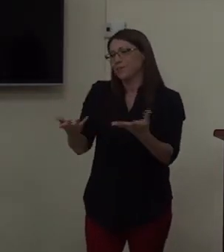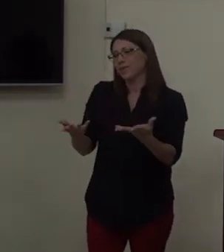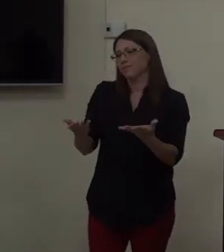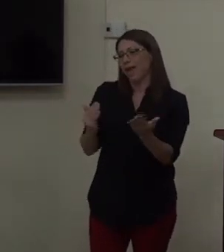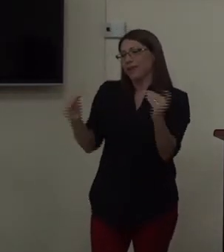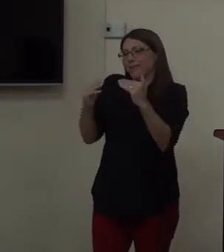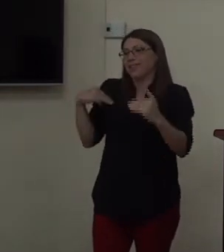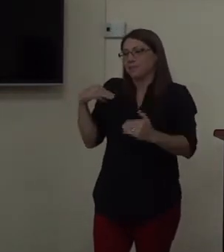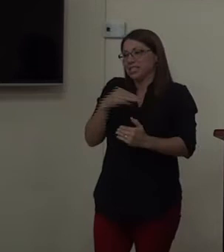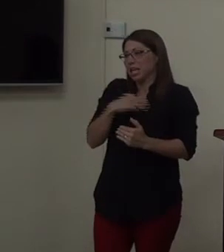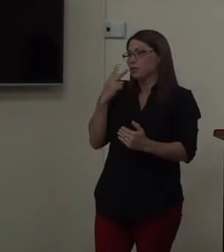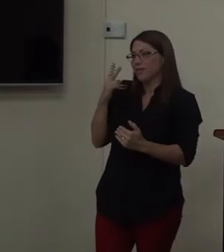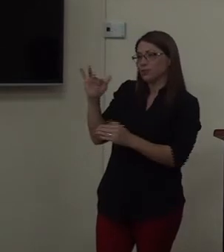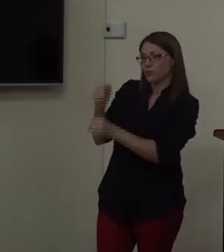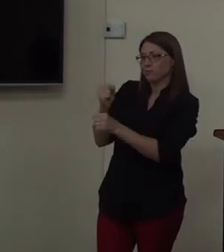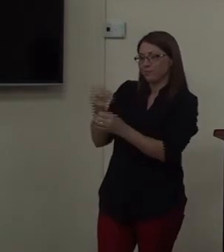ministerio.